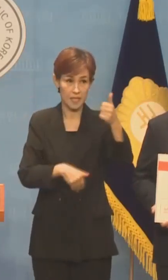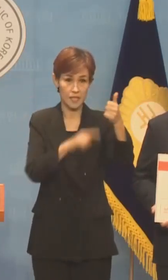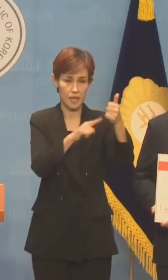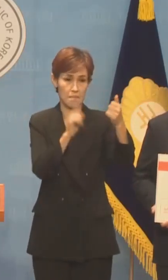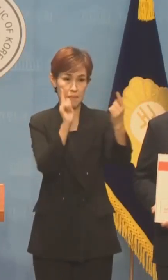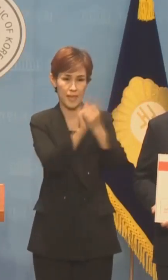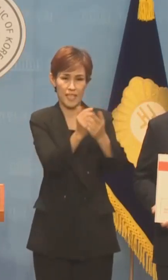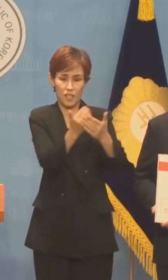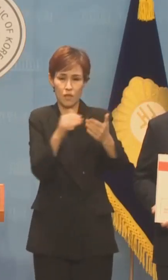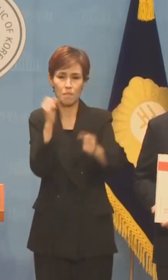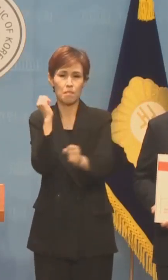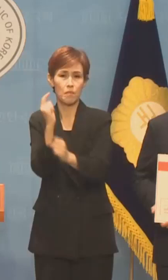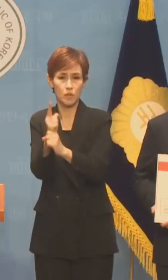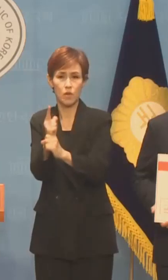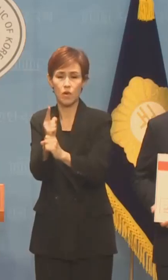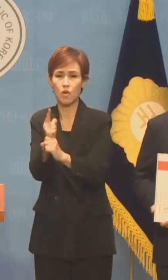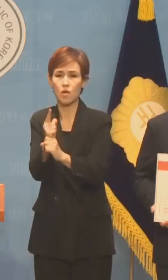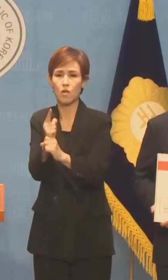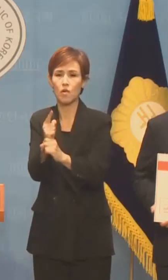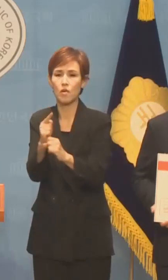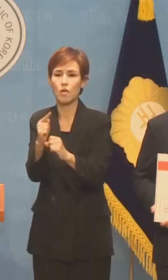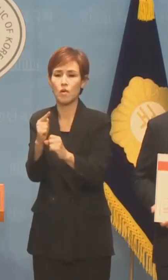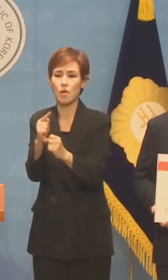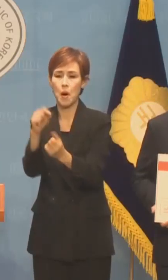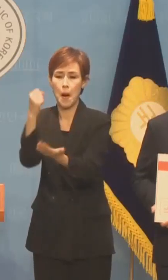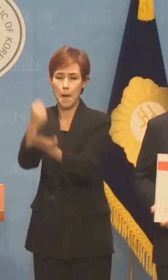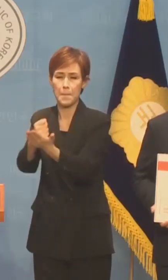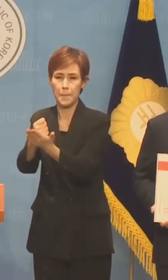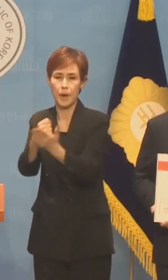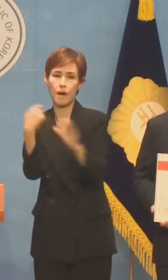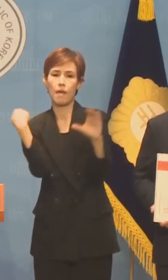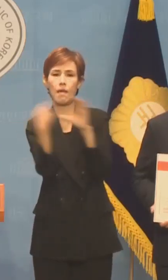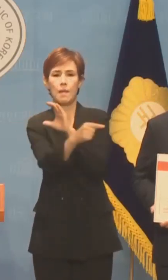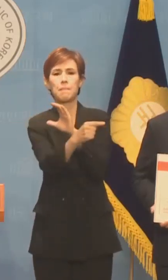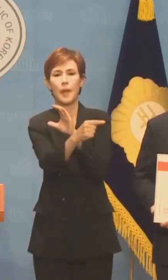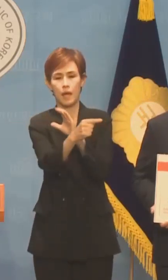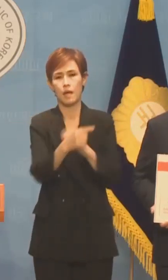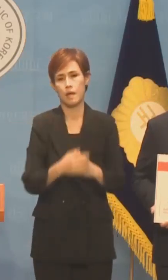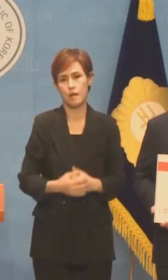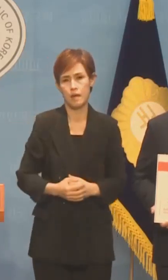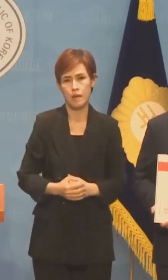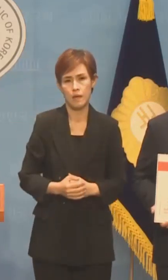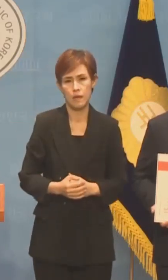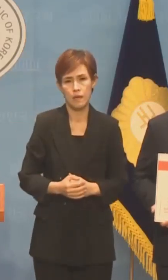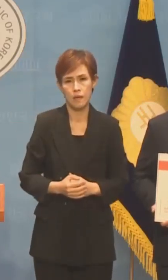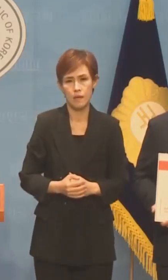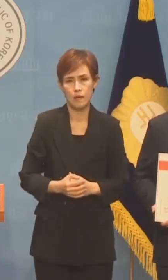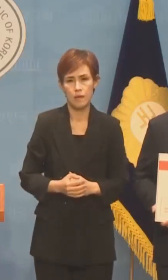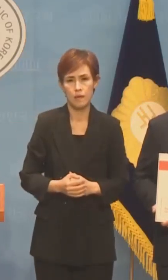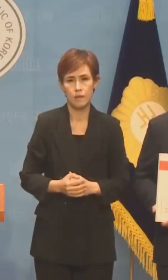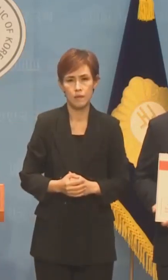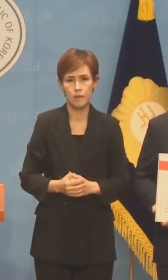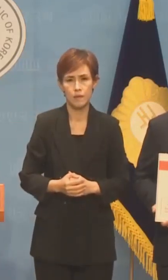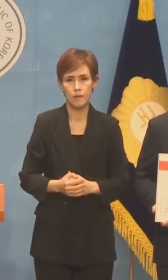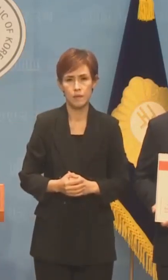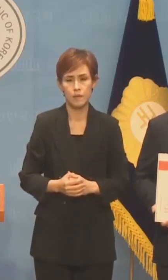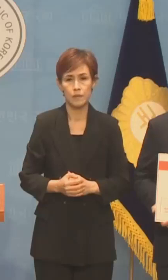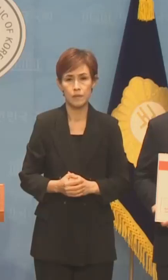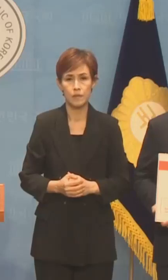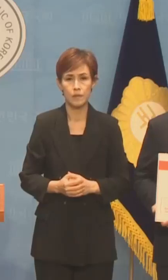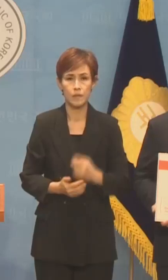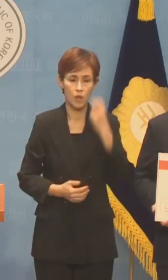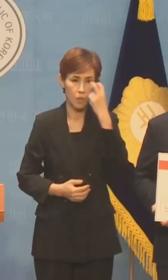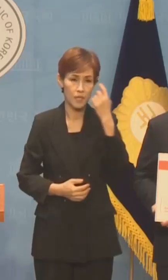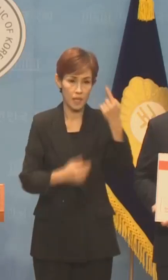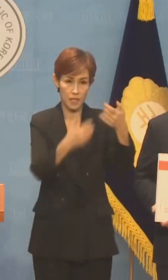전에 이미 공문을 전자문서로 발송해 놓은 상태였습니다. 따라서